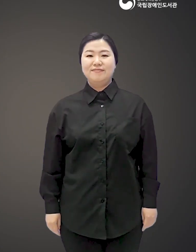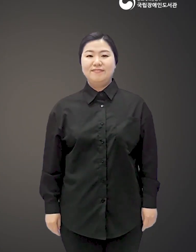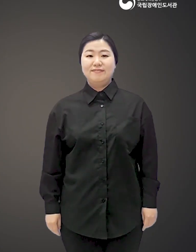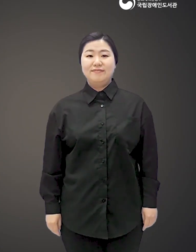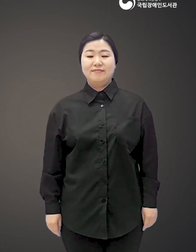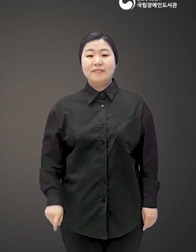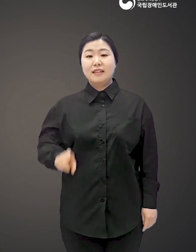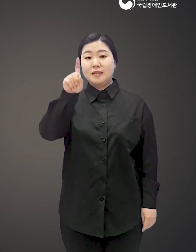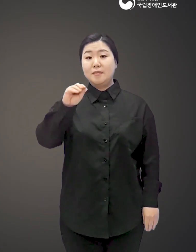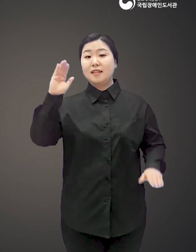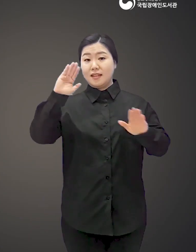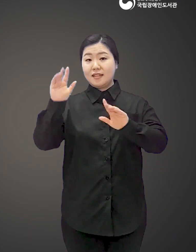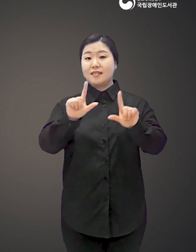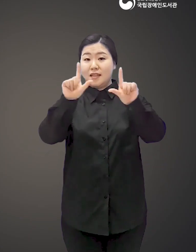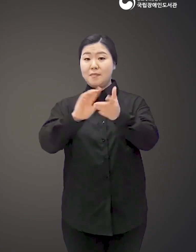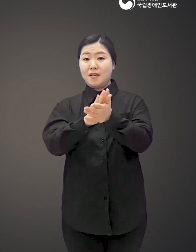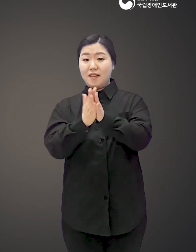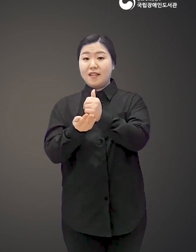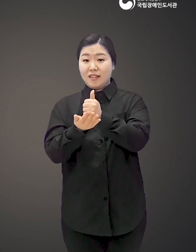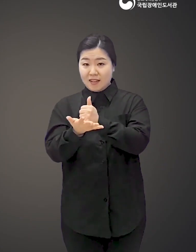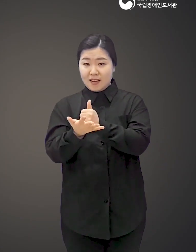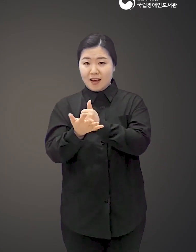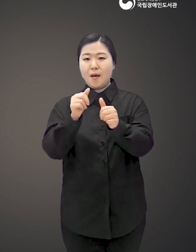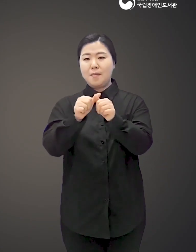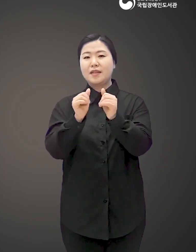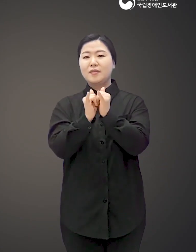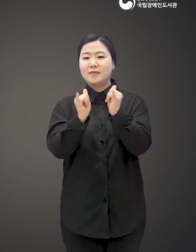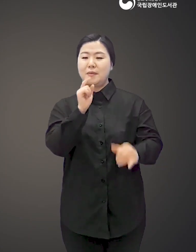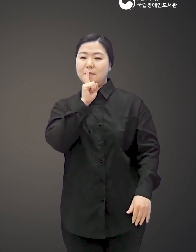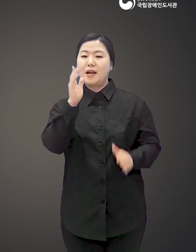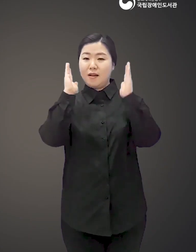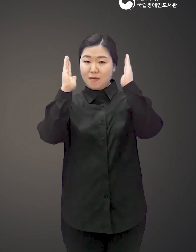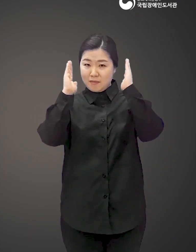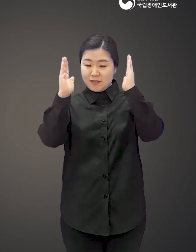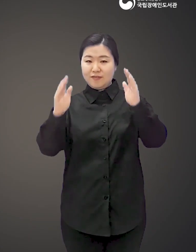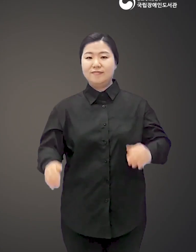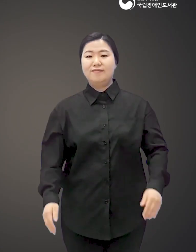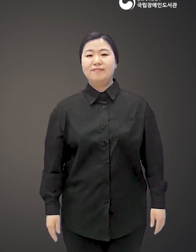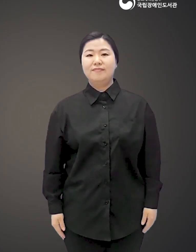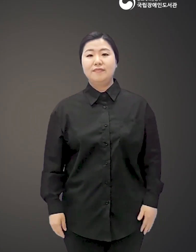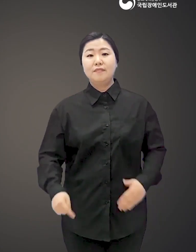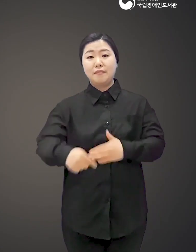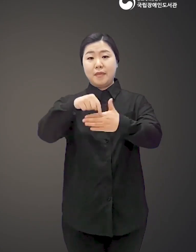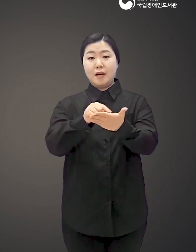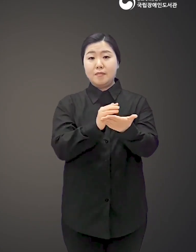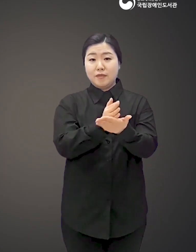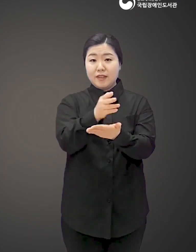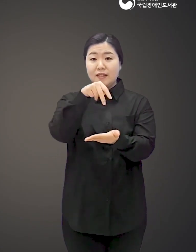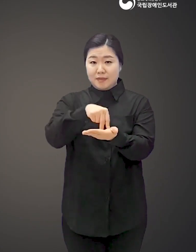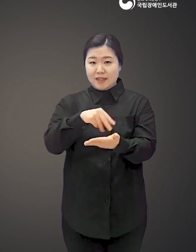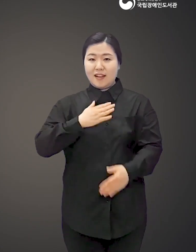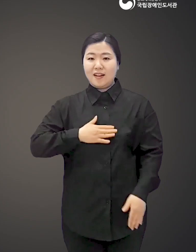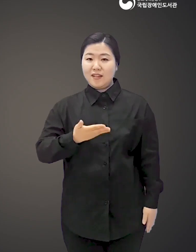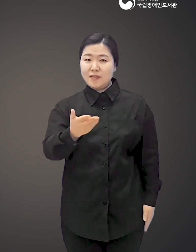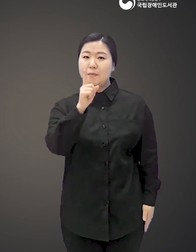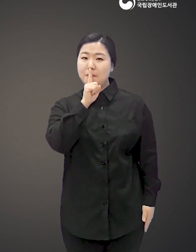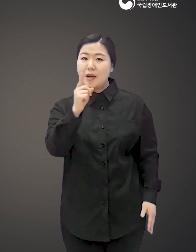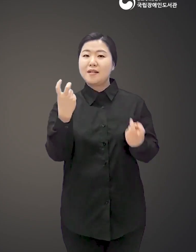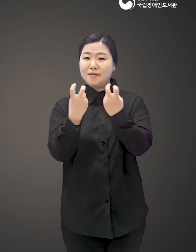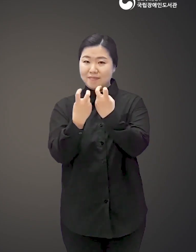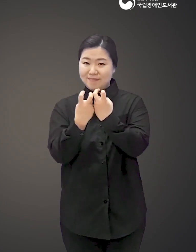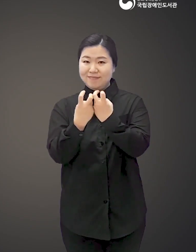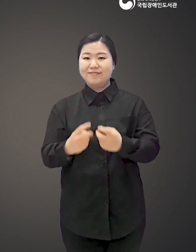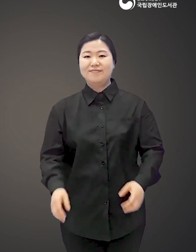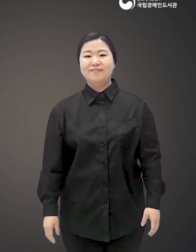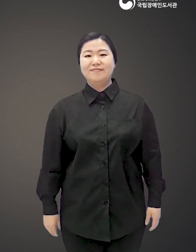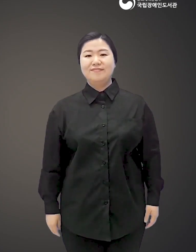것이다. 10만 수강생의 삶을 바꾼 멘토의 말 공부. 심리학이 알려주는 말하기